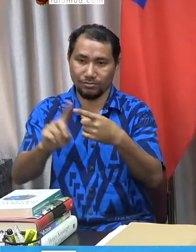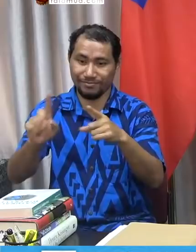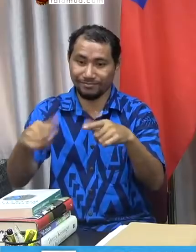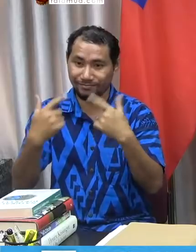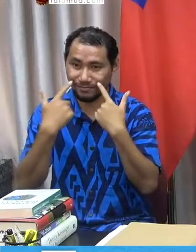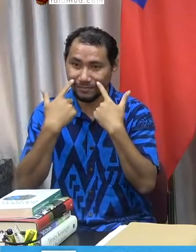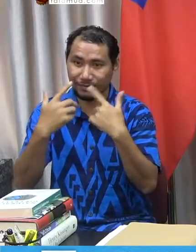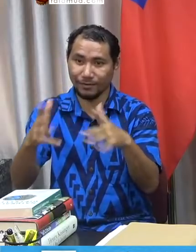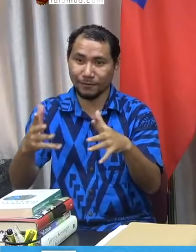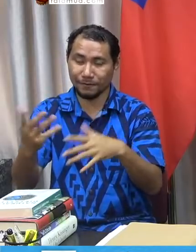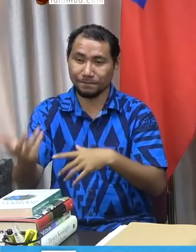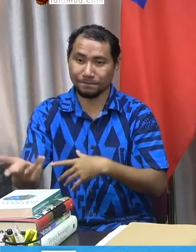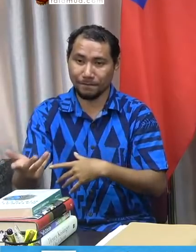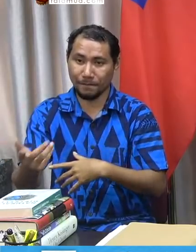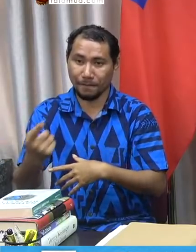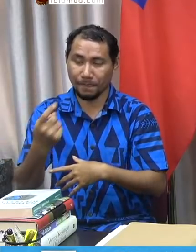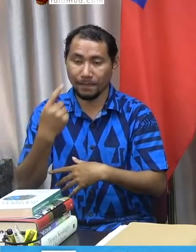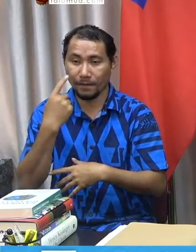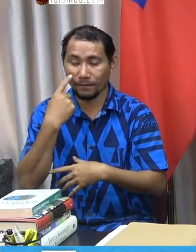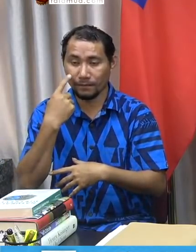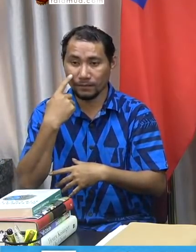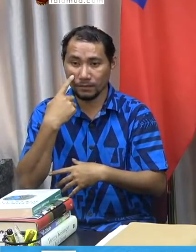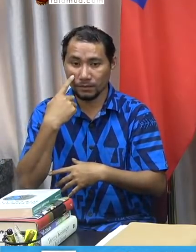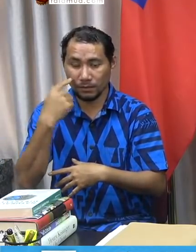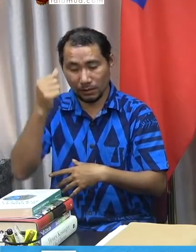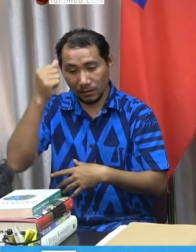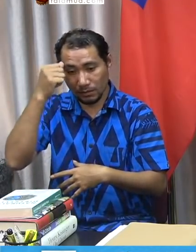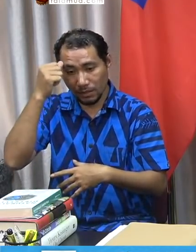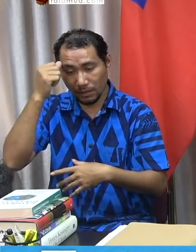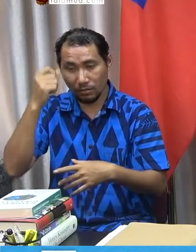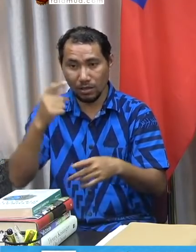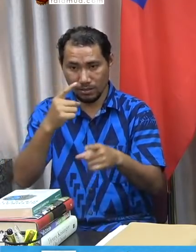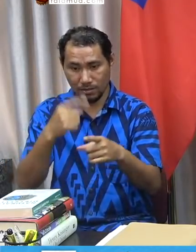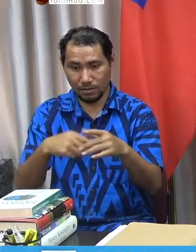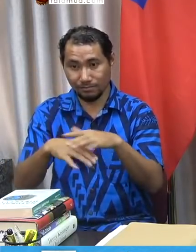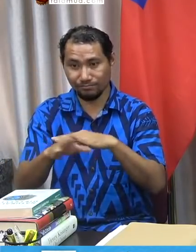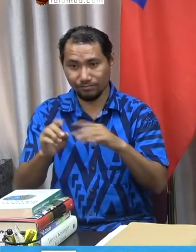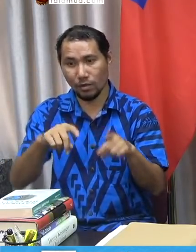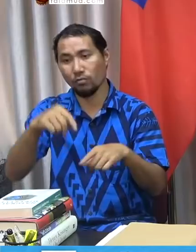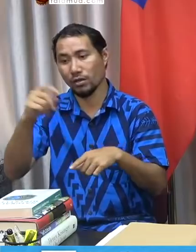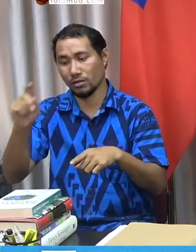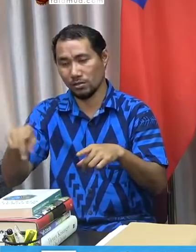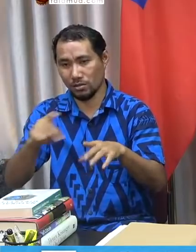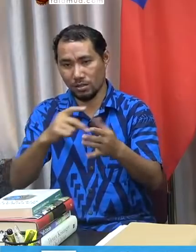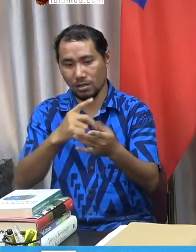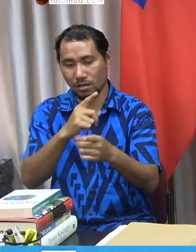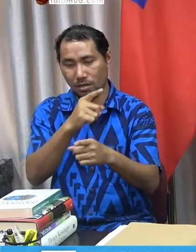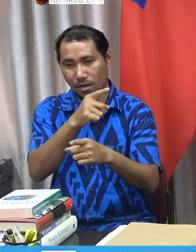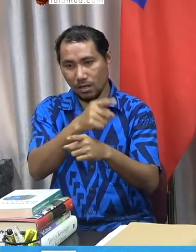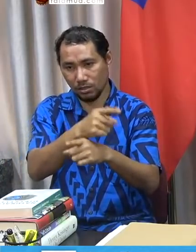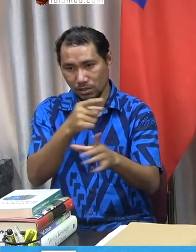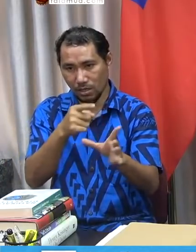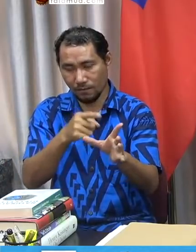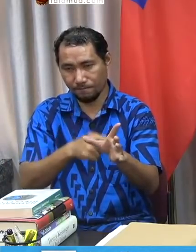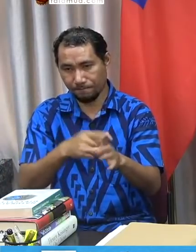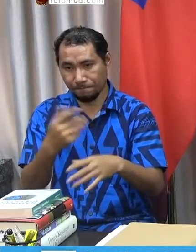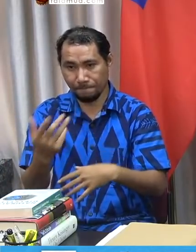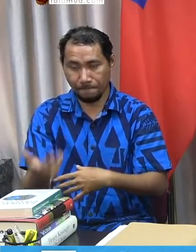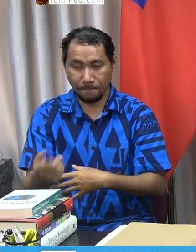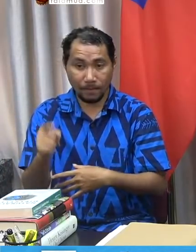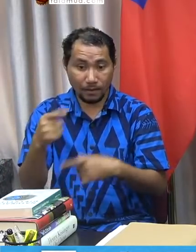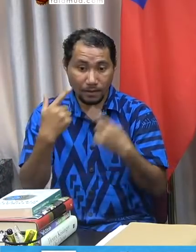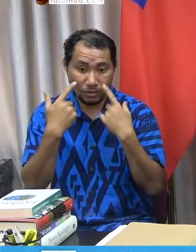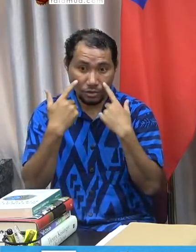urwhale atu i te tausangi fau ia maolea ua pasi ai ia lea whaalinga e whaia i